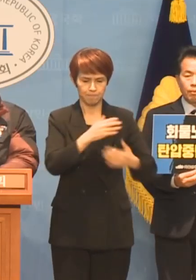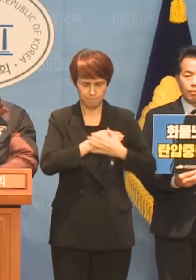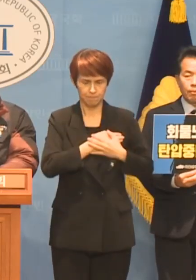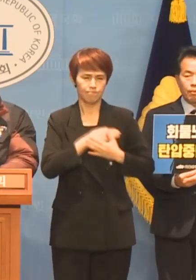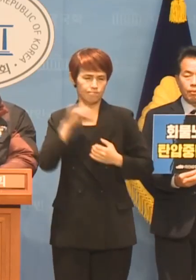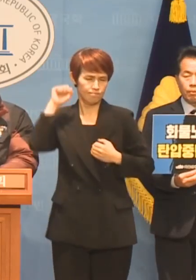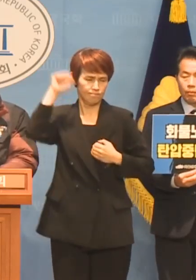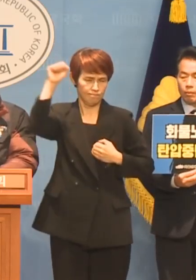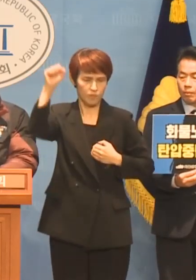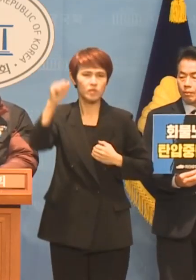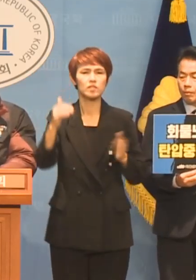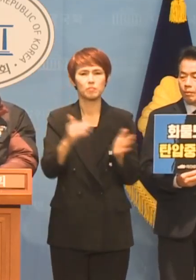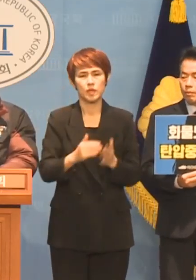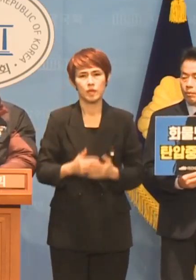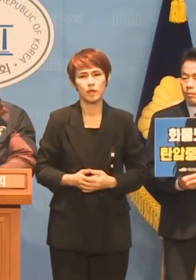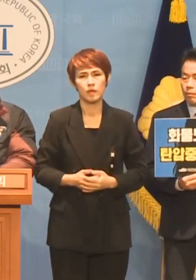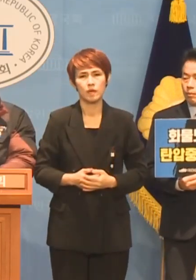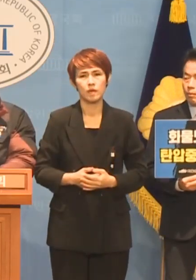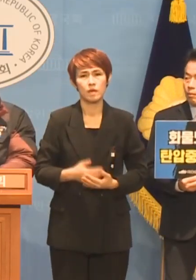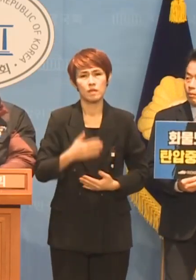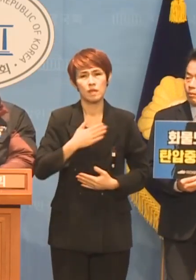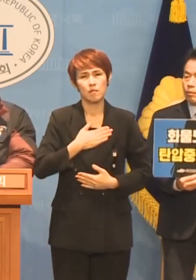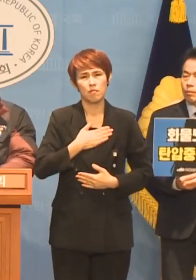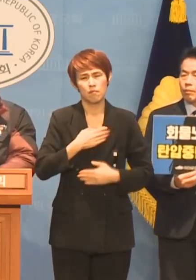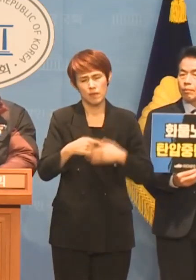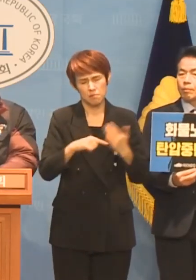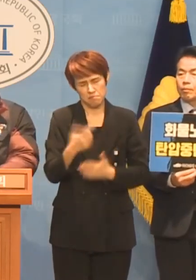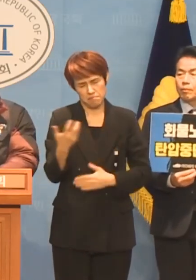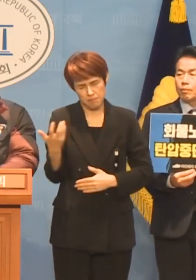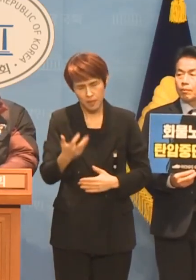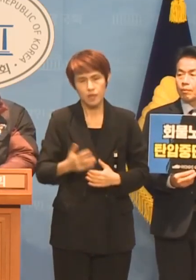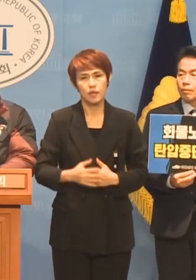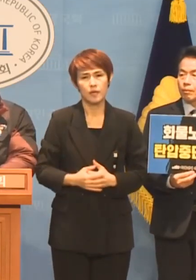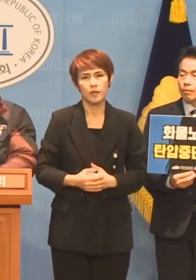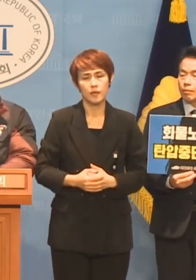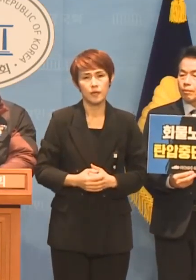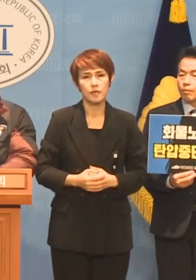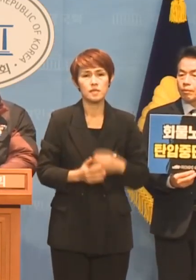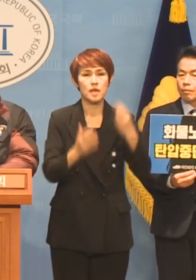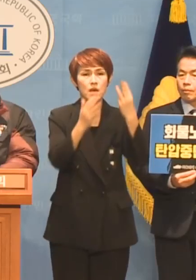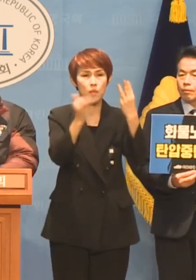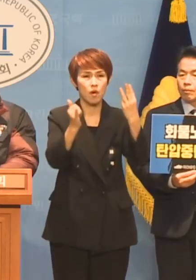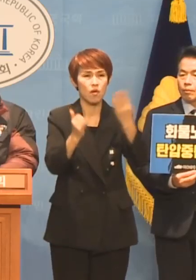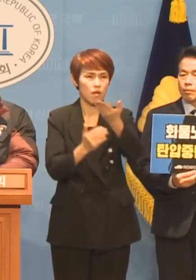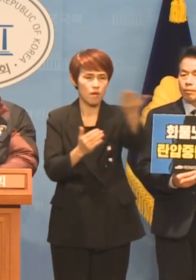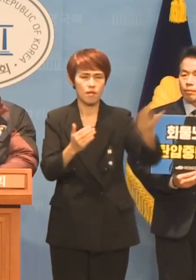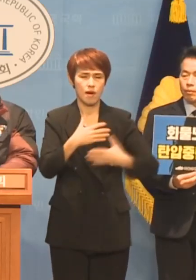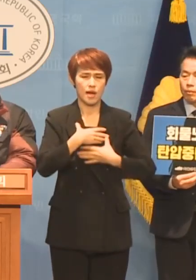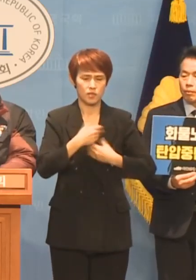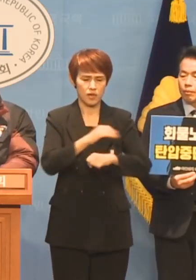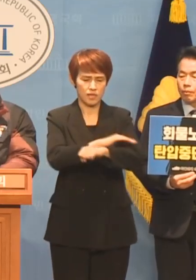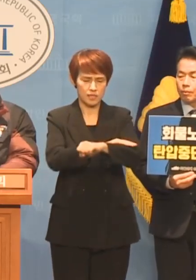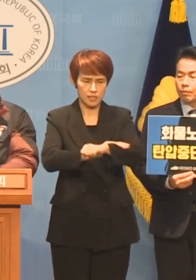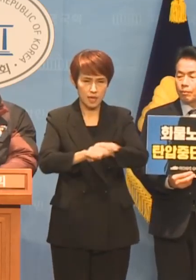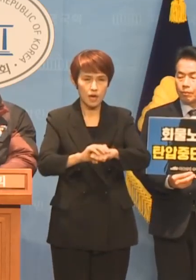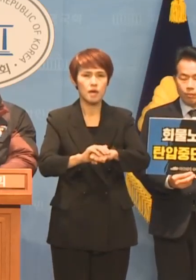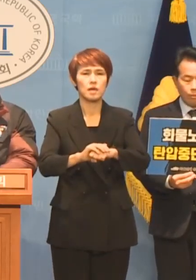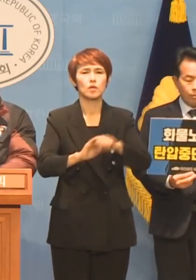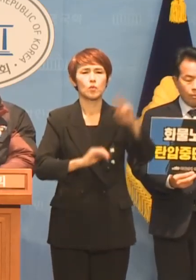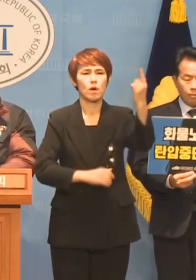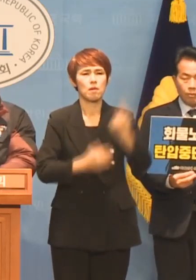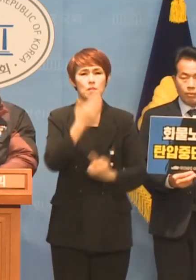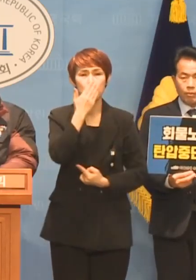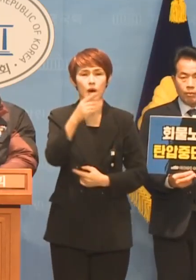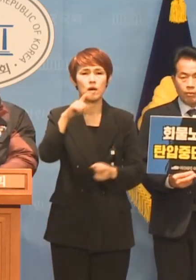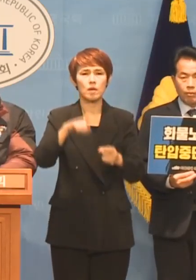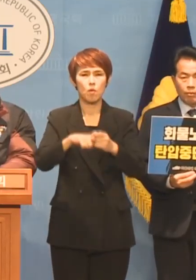본부장으로서 가슴 아프고 피를 토하는 심정입니다. 세 분의 동지가 무사히 안전하게 땅을 밟을 수 있도록 강력한